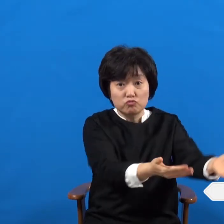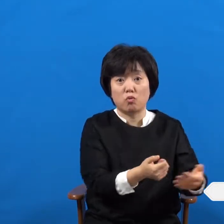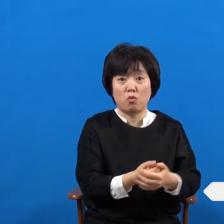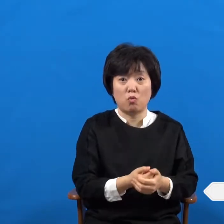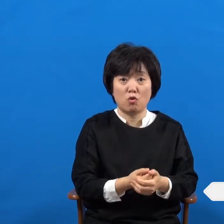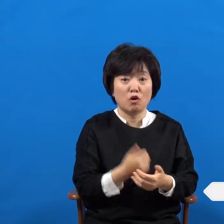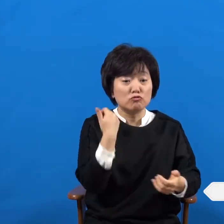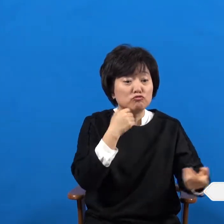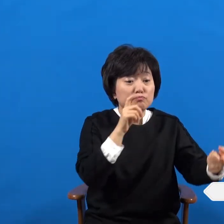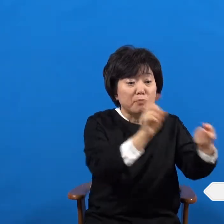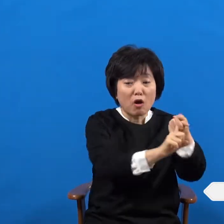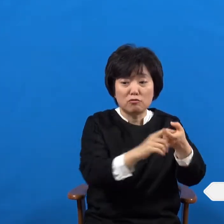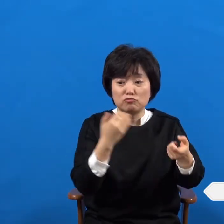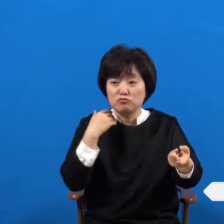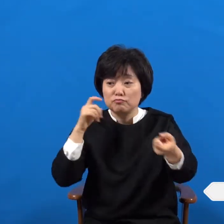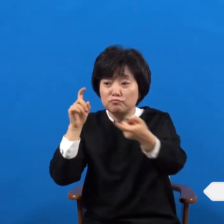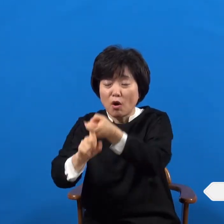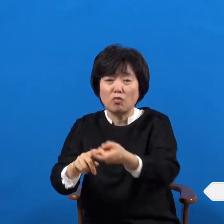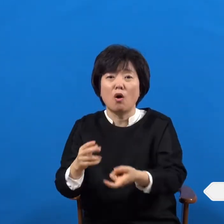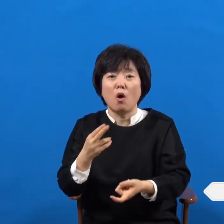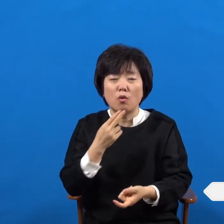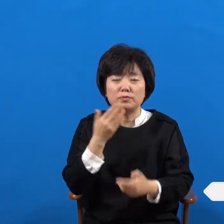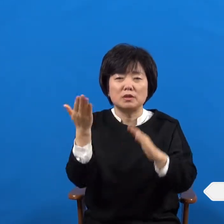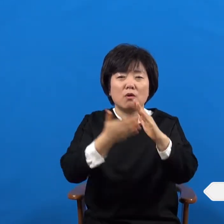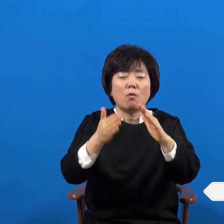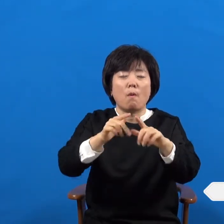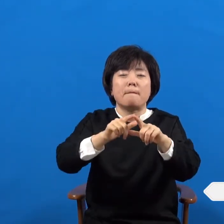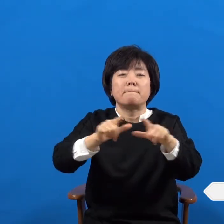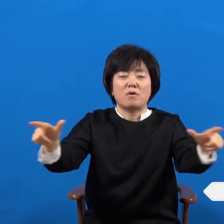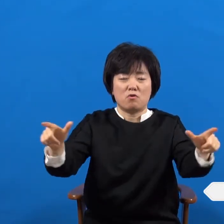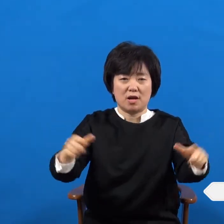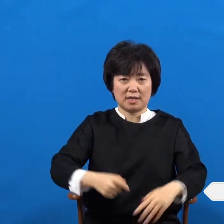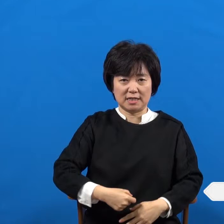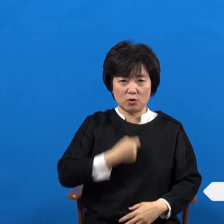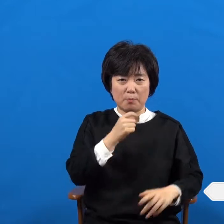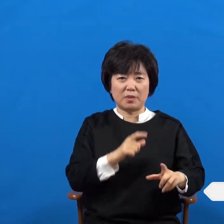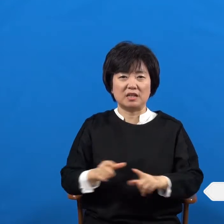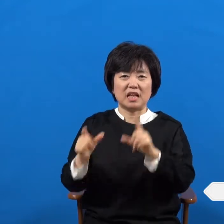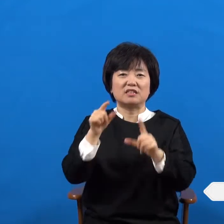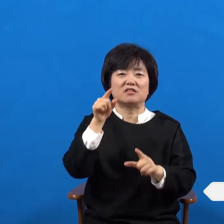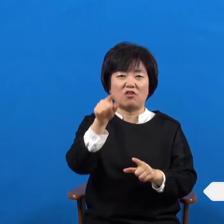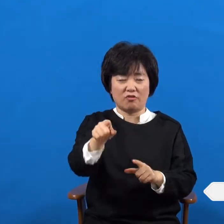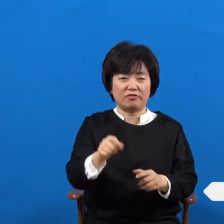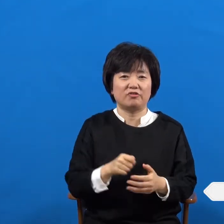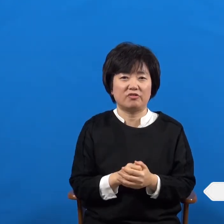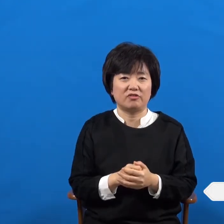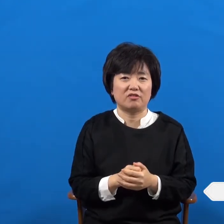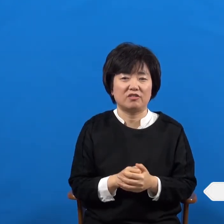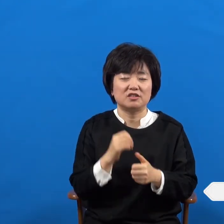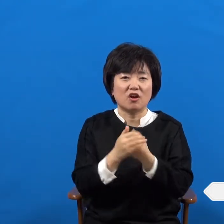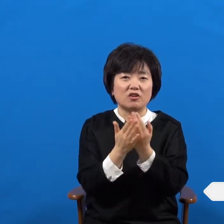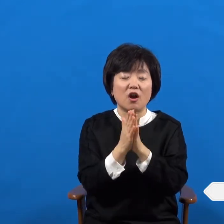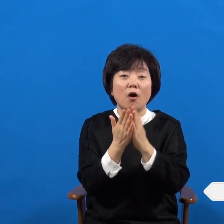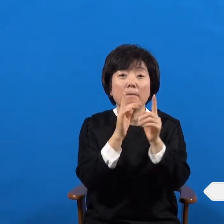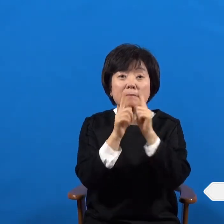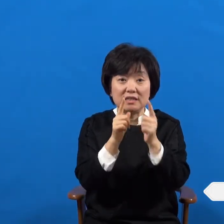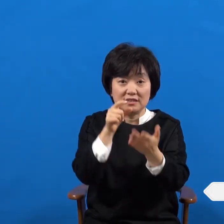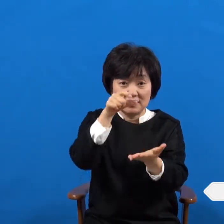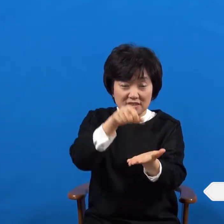공평하게 의롭게 사는 것. 오늘 성경은 우리에게